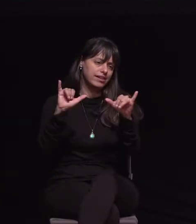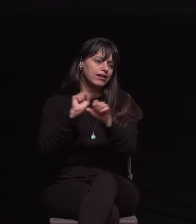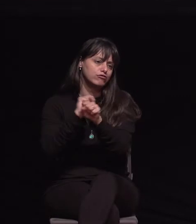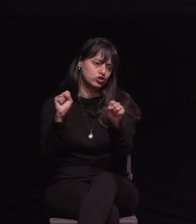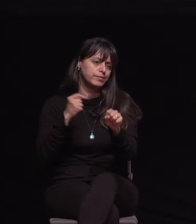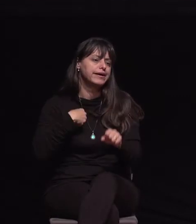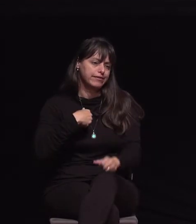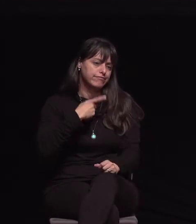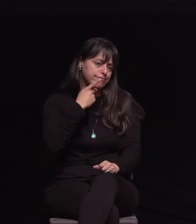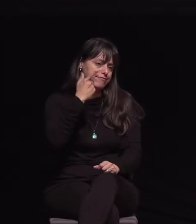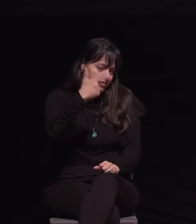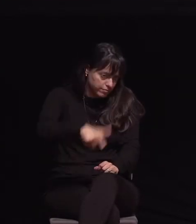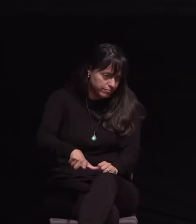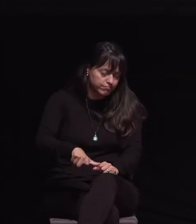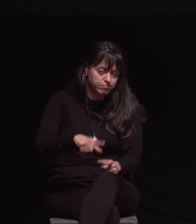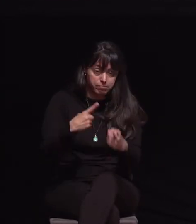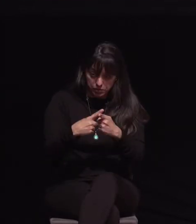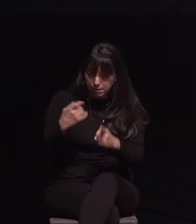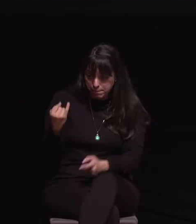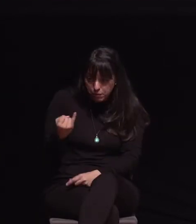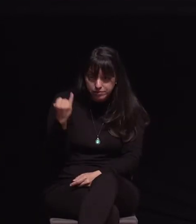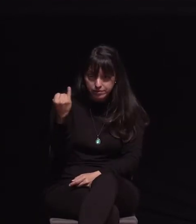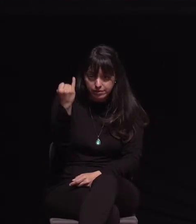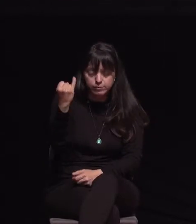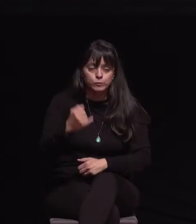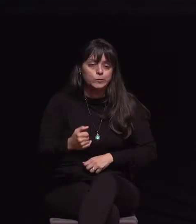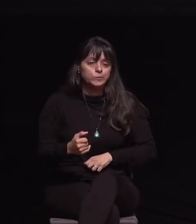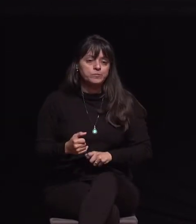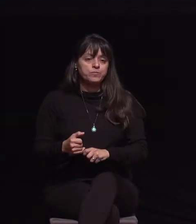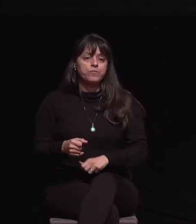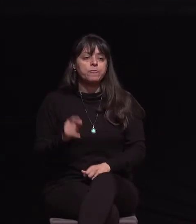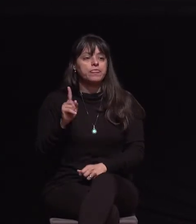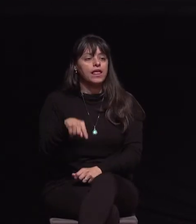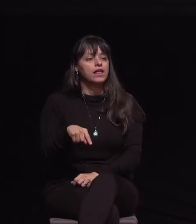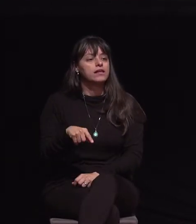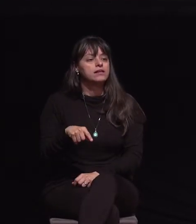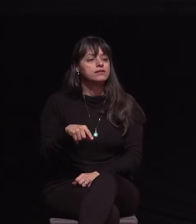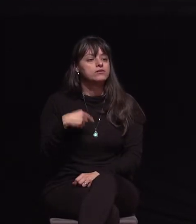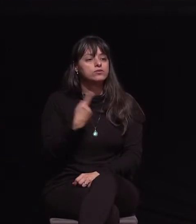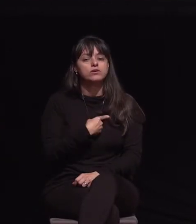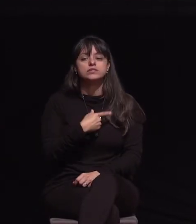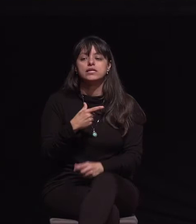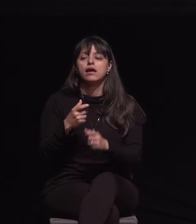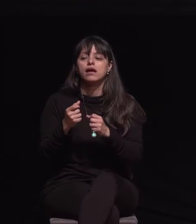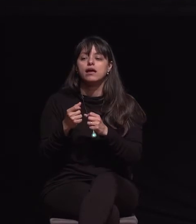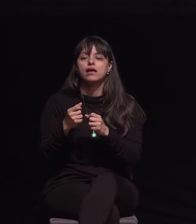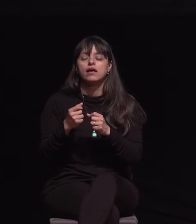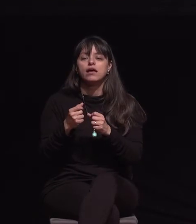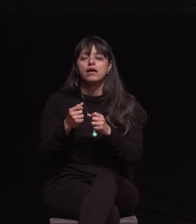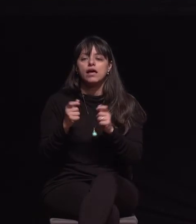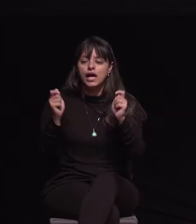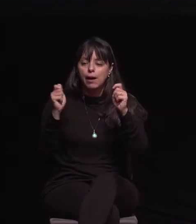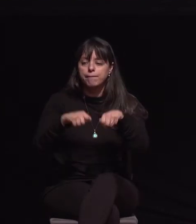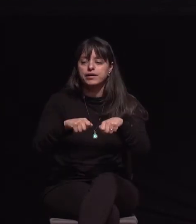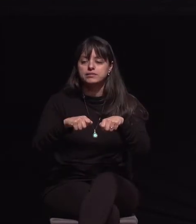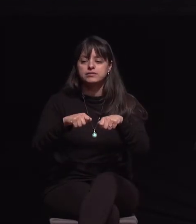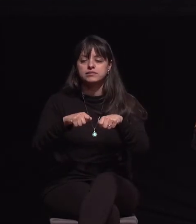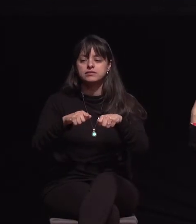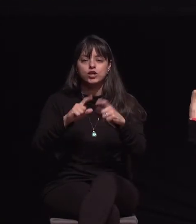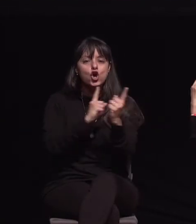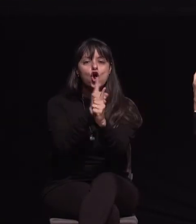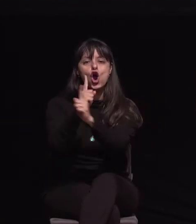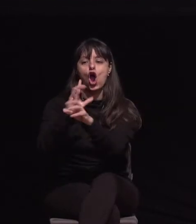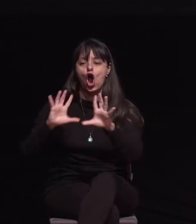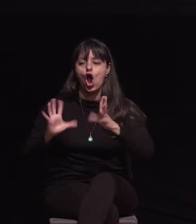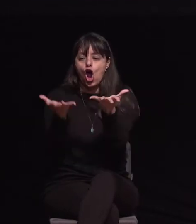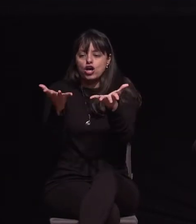eu vou repetir, que eu acho importante, é essa capacidade nossa de reagir, de ter esses